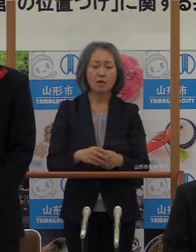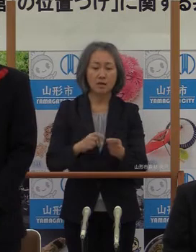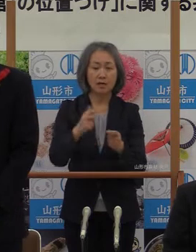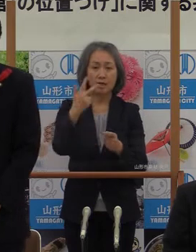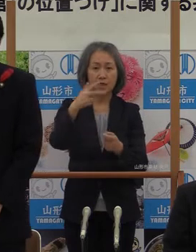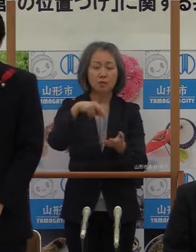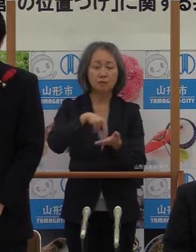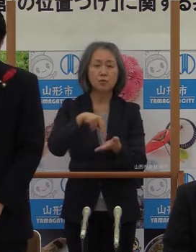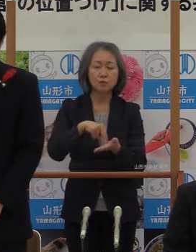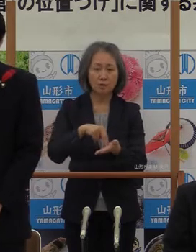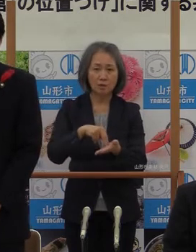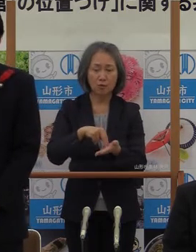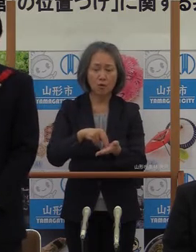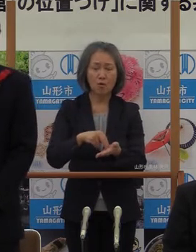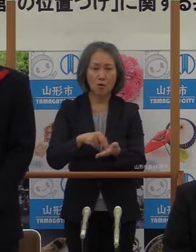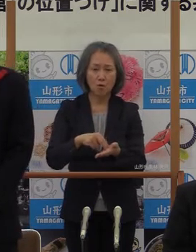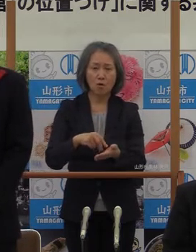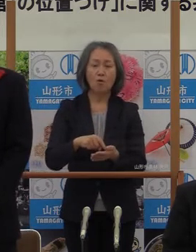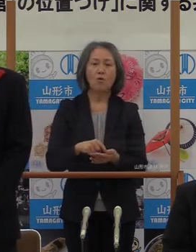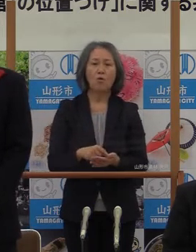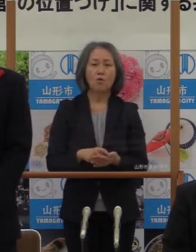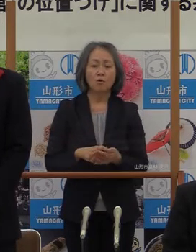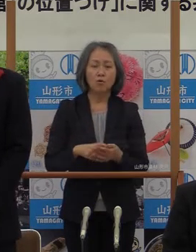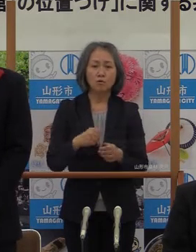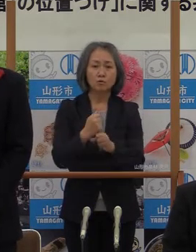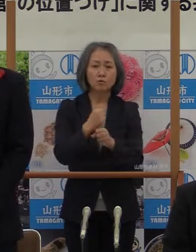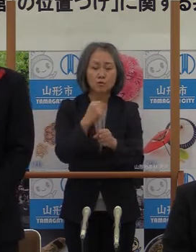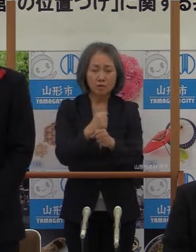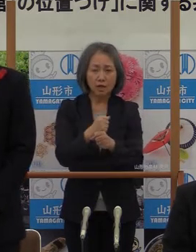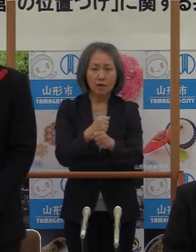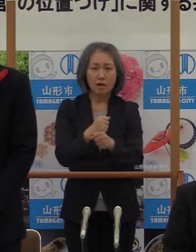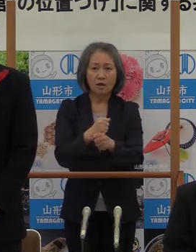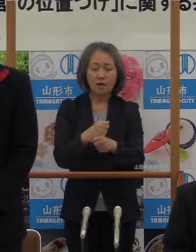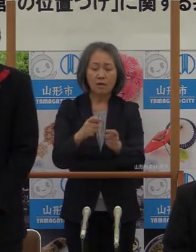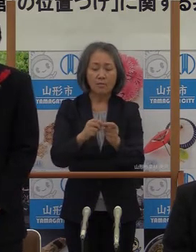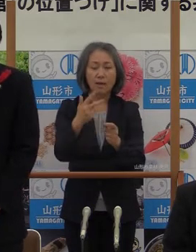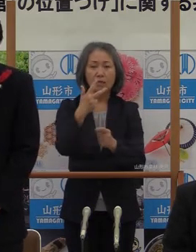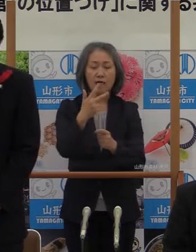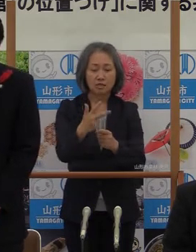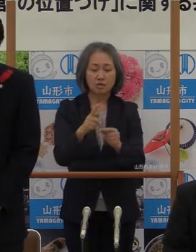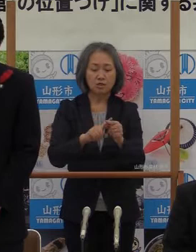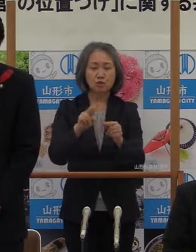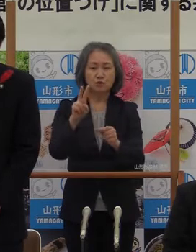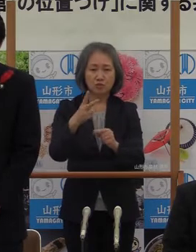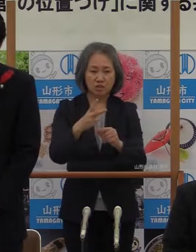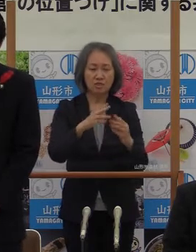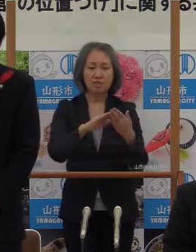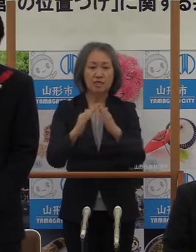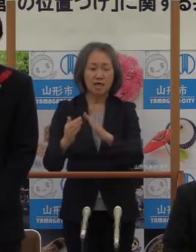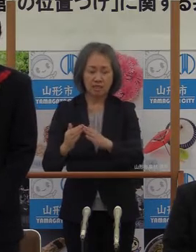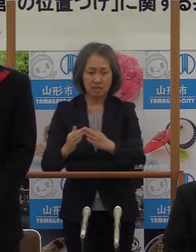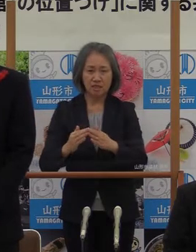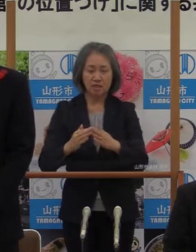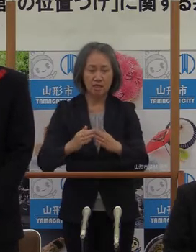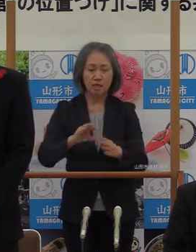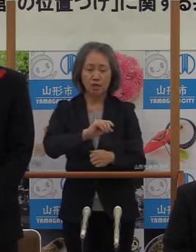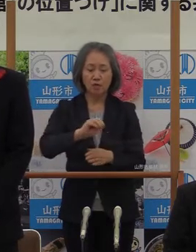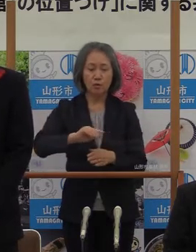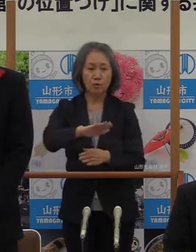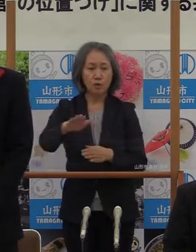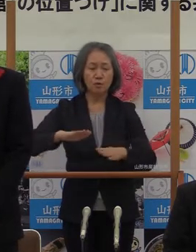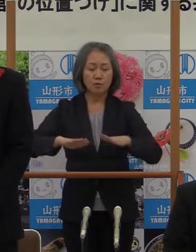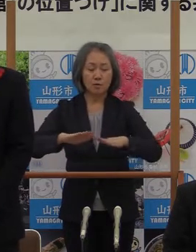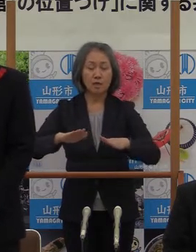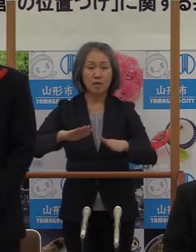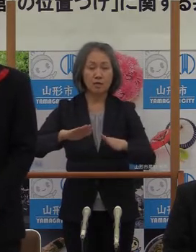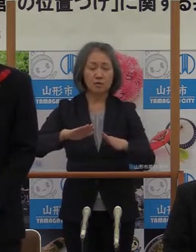の価値を高めていく方向性を示すために策定した山形市中心市街地グランドデザインにおいて料